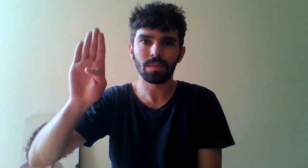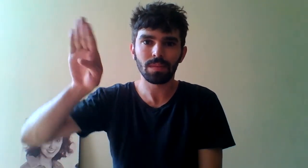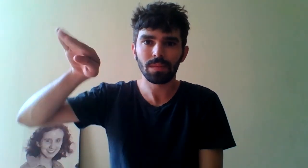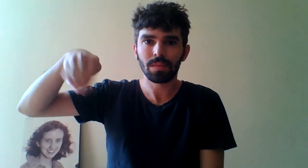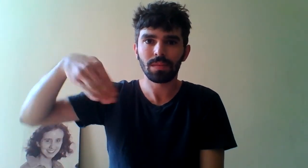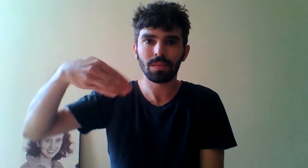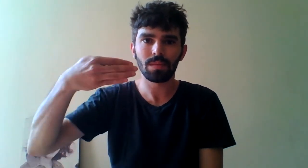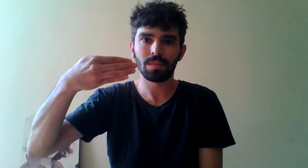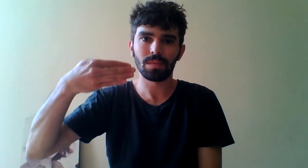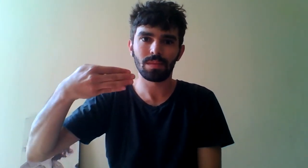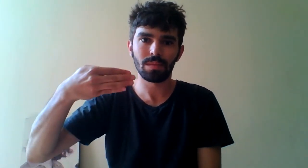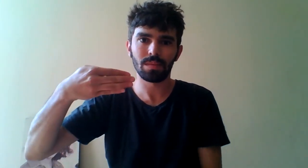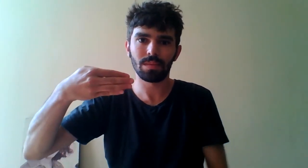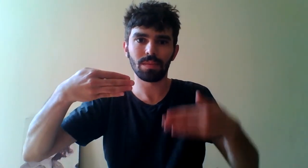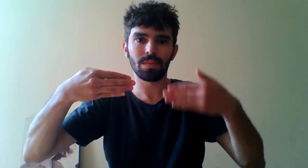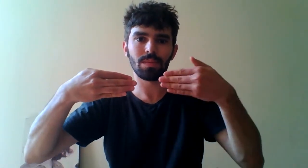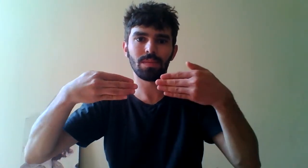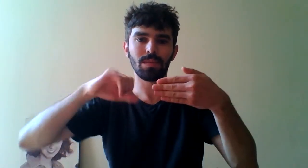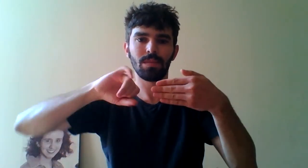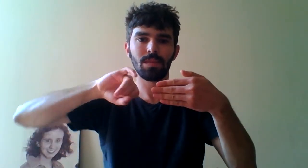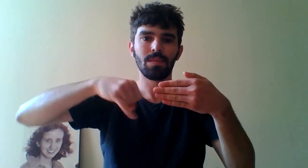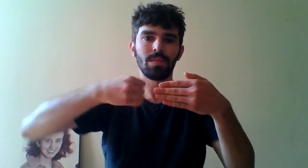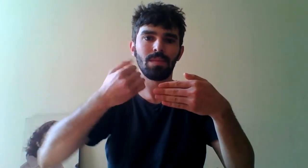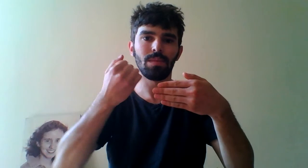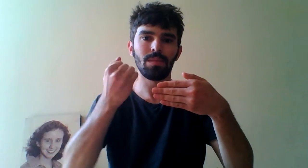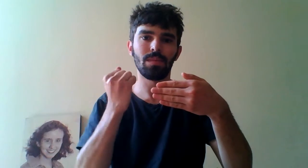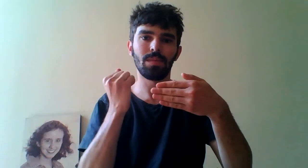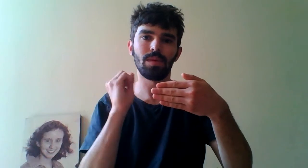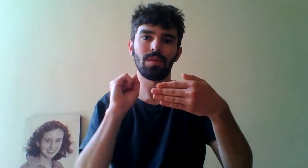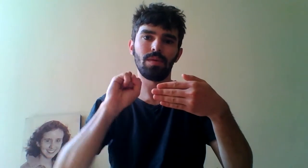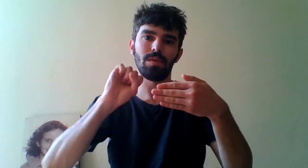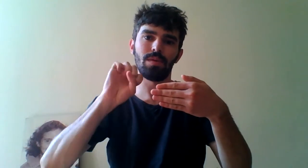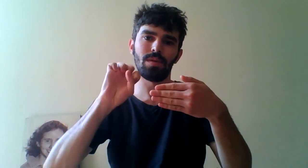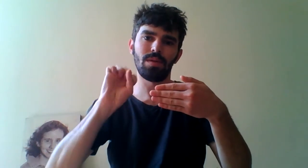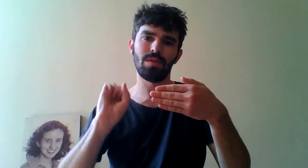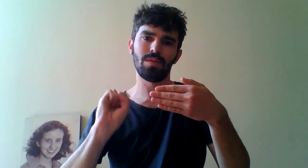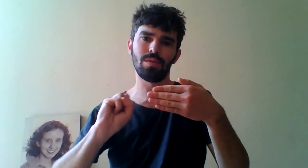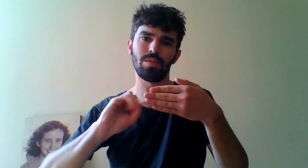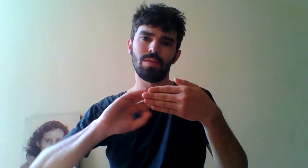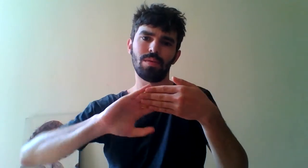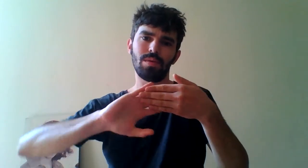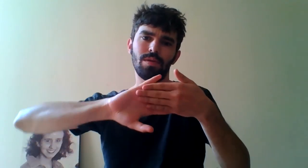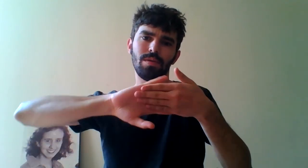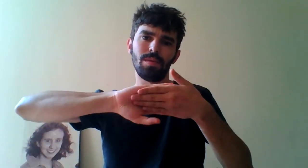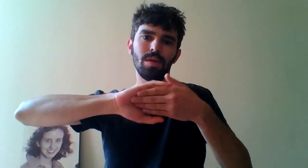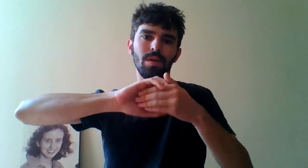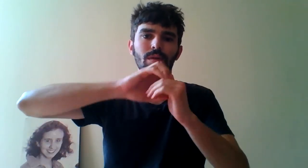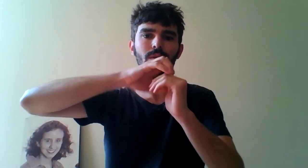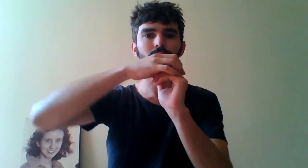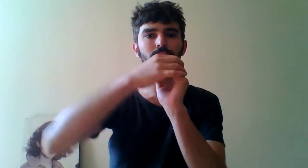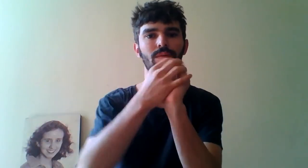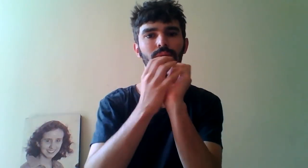O que mais me dá em noite sem tomar Sou eu aqui sozinho, como a te lembrar Olhando na